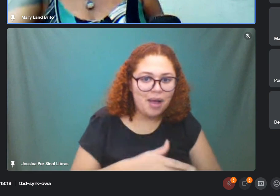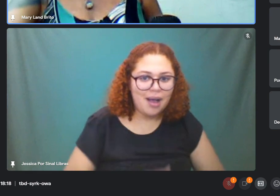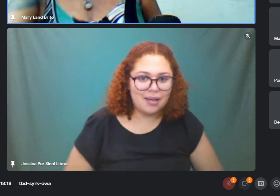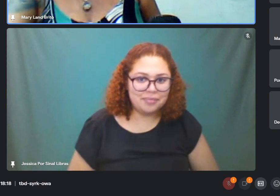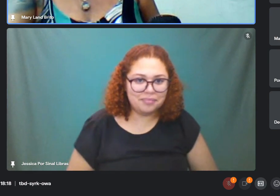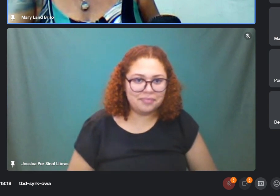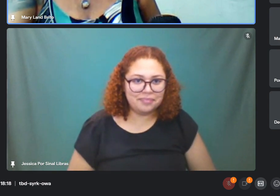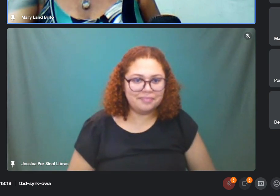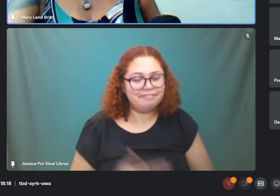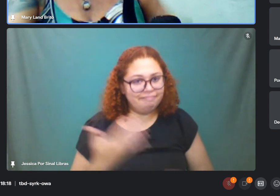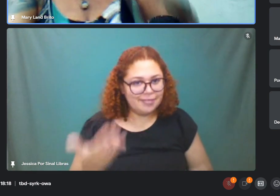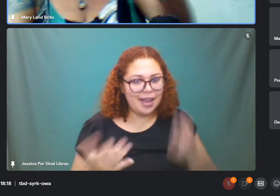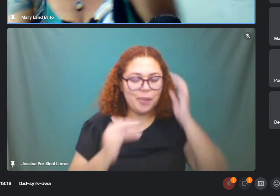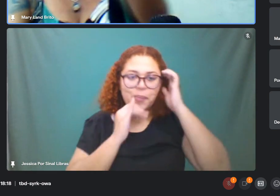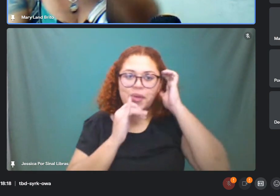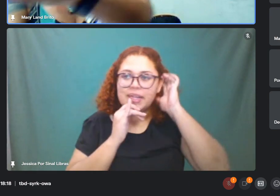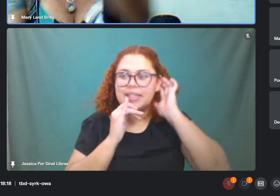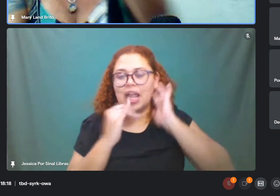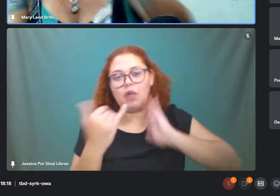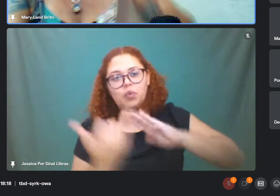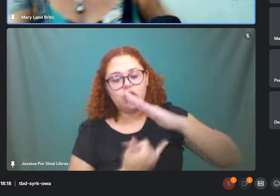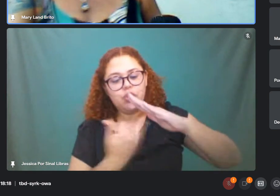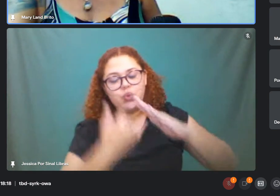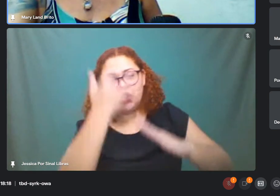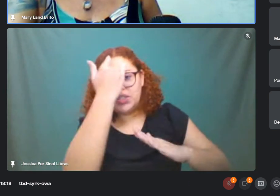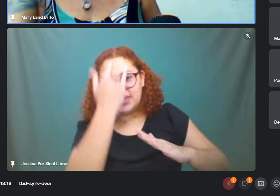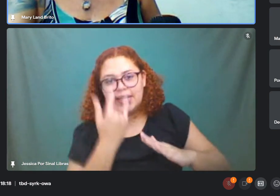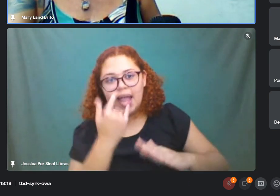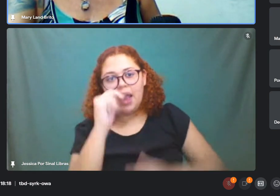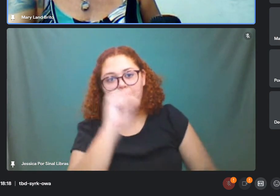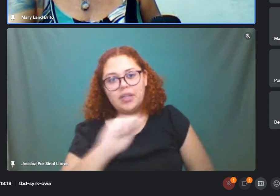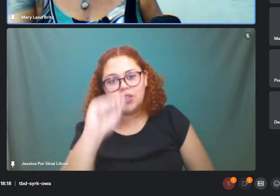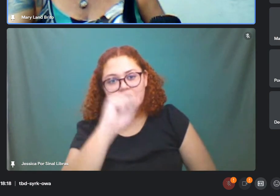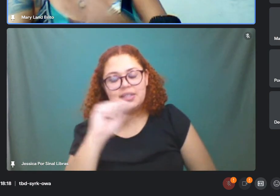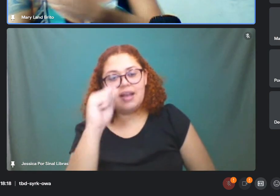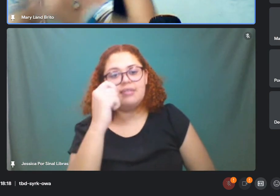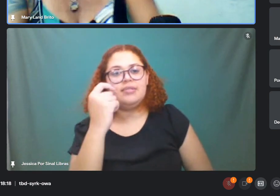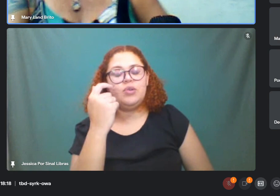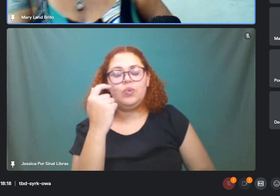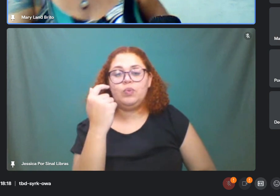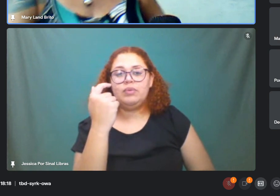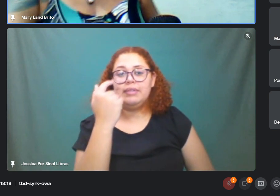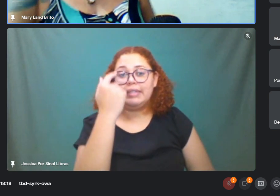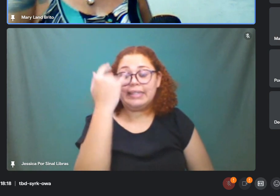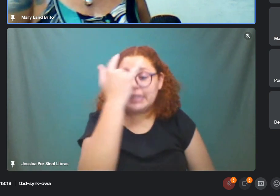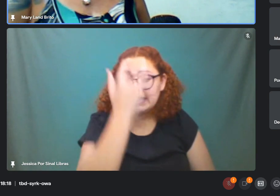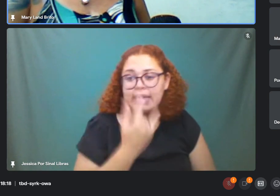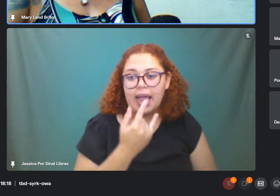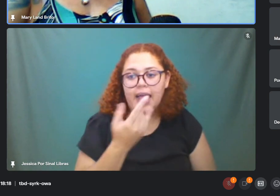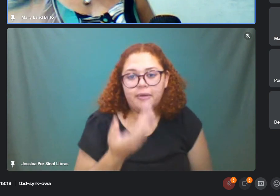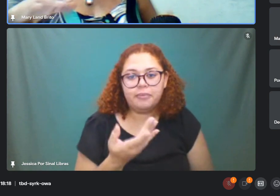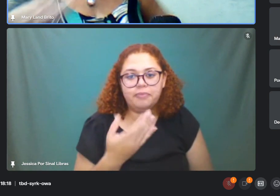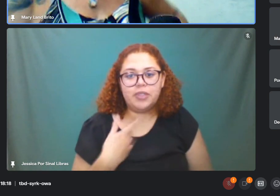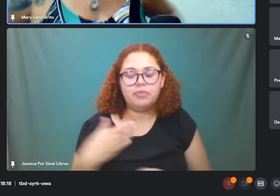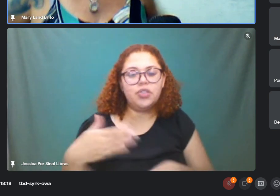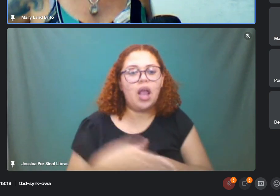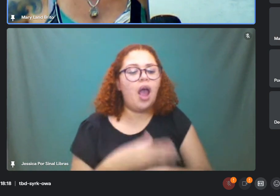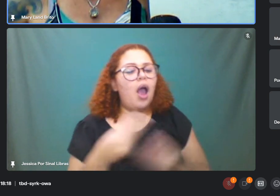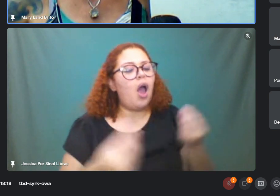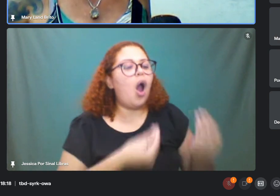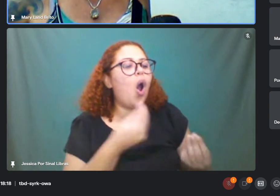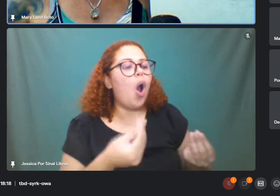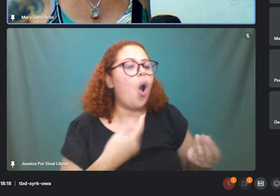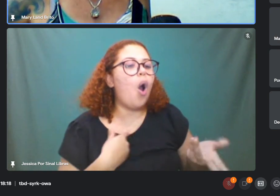vamos sentar aqui, ou na Associação de Cegos, que o Ayrton faz parte aqui também, lá no CAP, de chegar e dizer, ei, como é que eu deixo minha